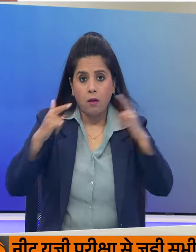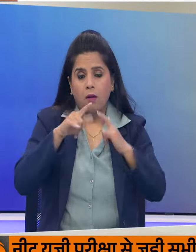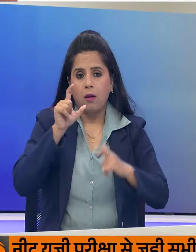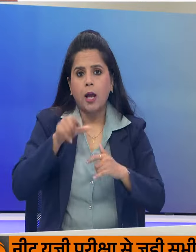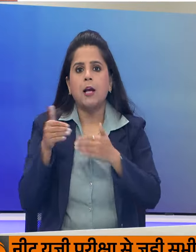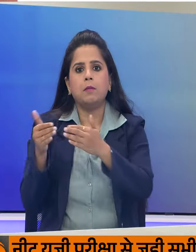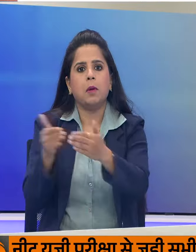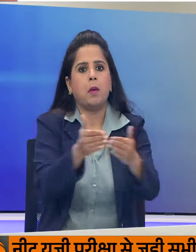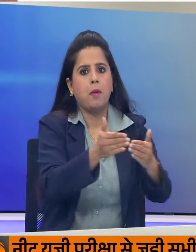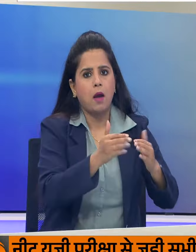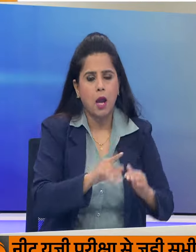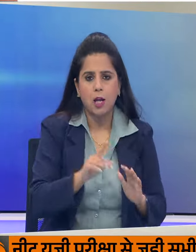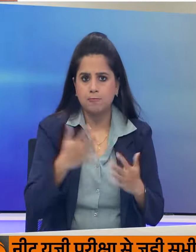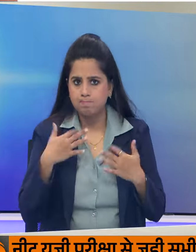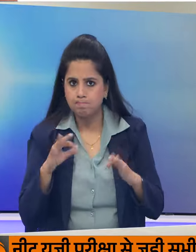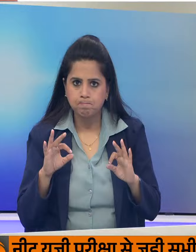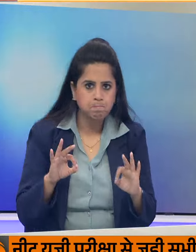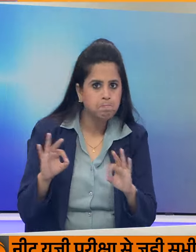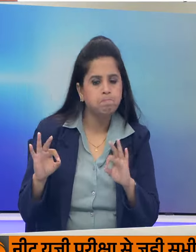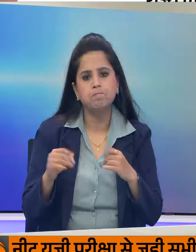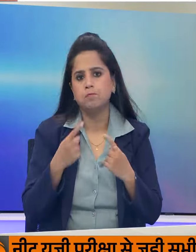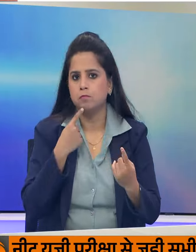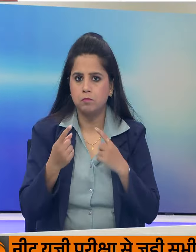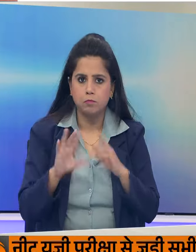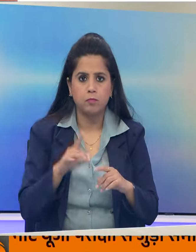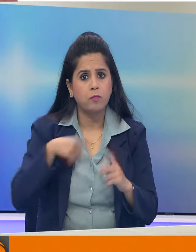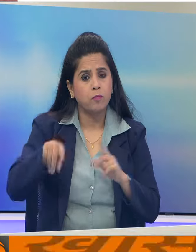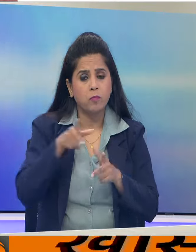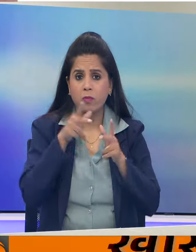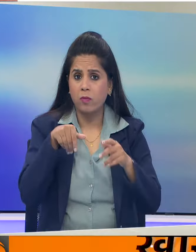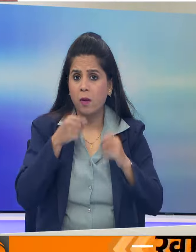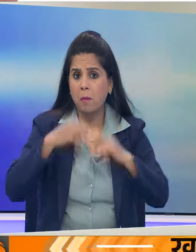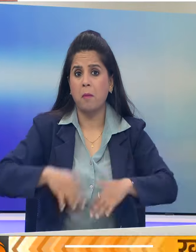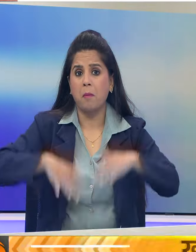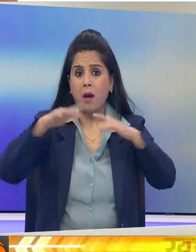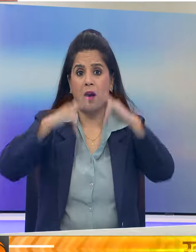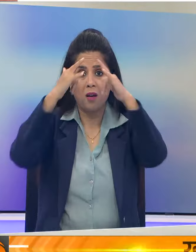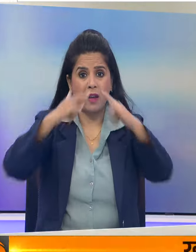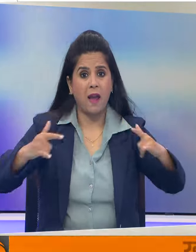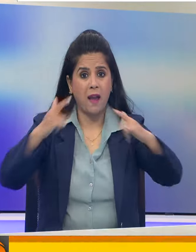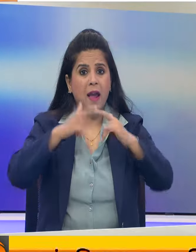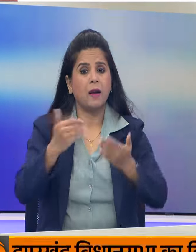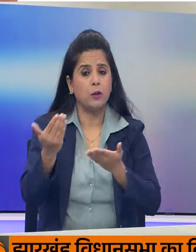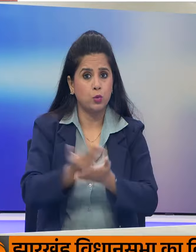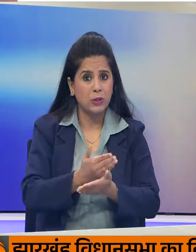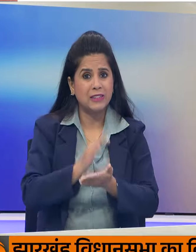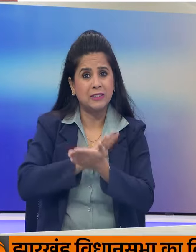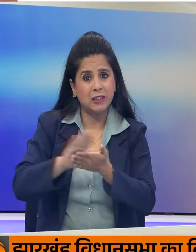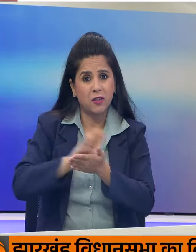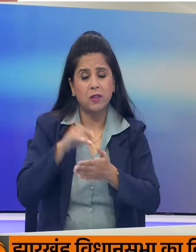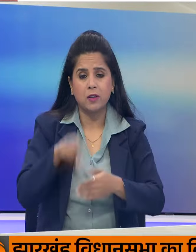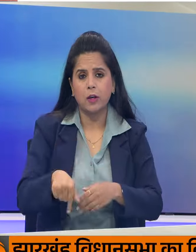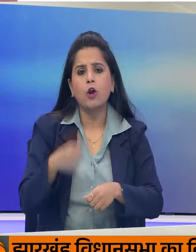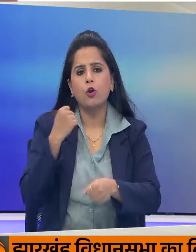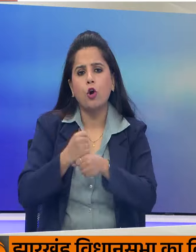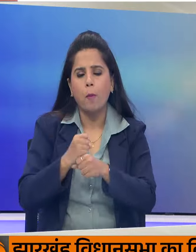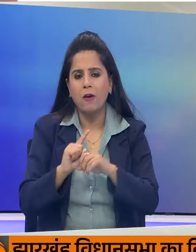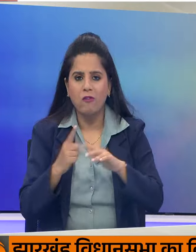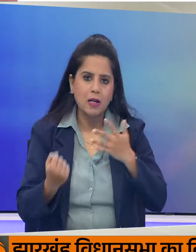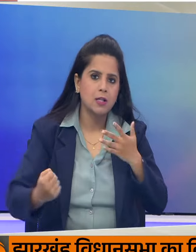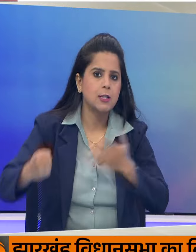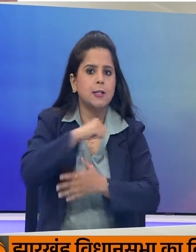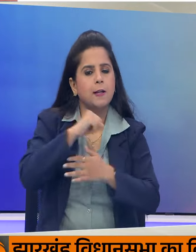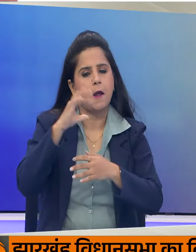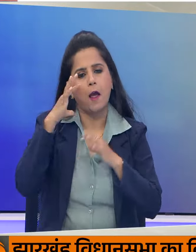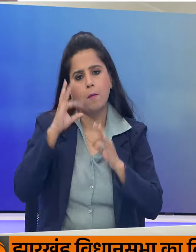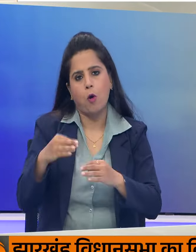से मुलाकात कर उनका हालचाल जाना। उन्होंने कहा कि बाढ़ राहत कैंप की सुरक्षा और स्वच्छता सरकार की प्राथमिकता है।